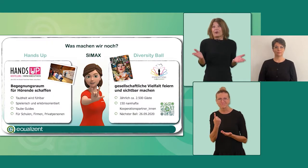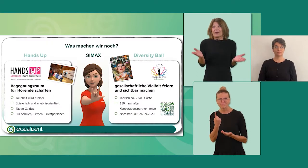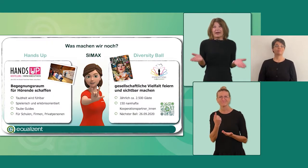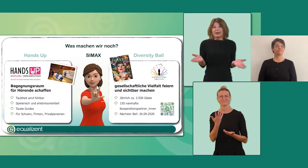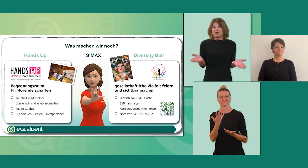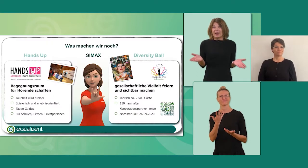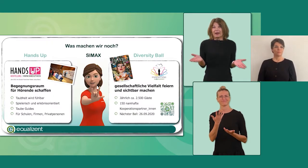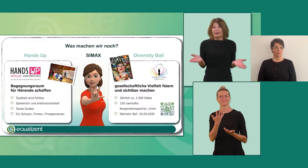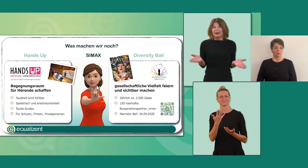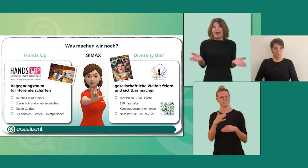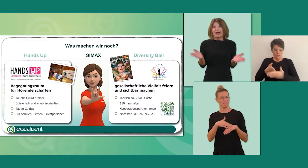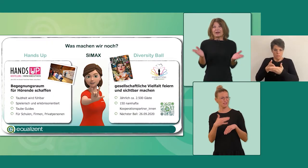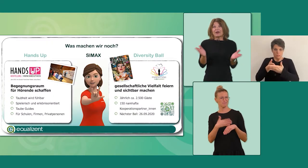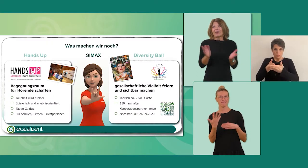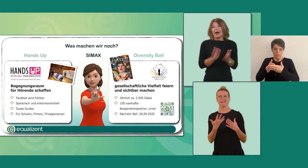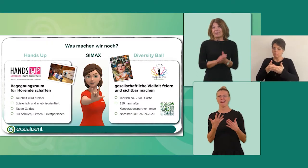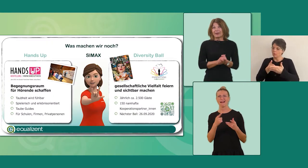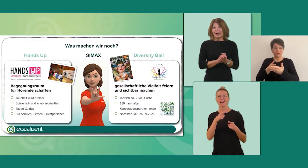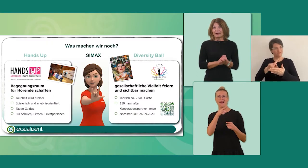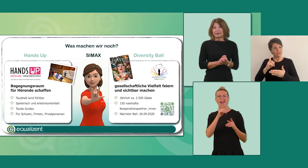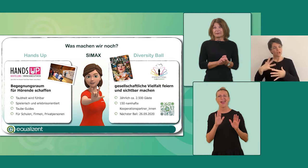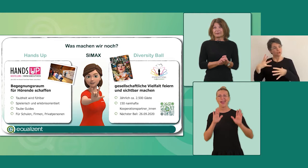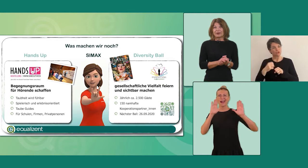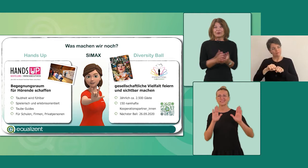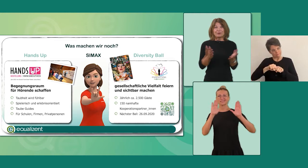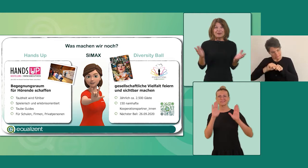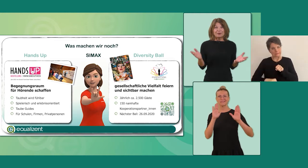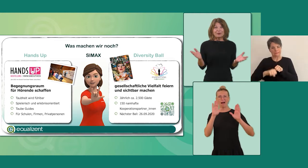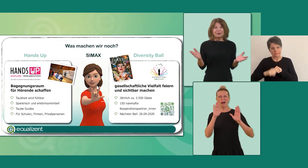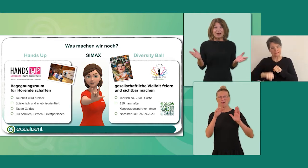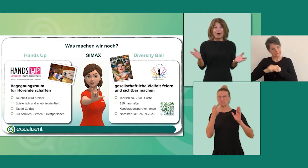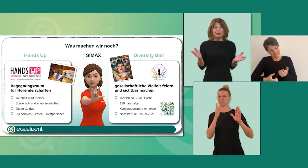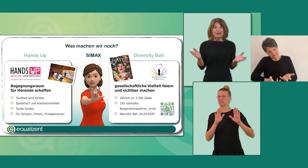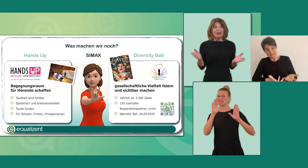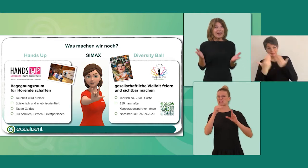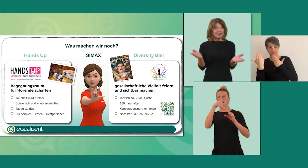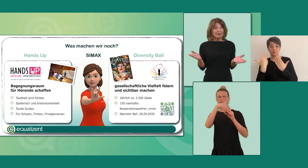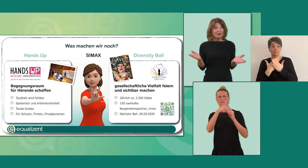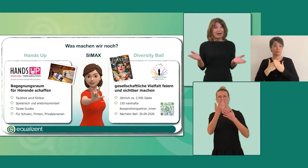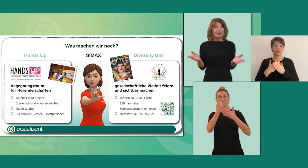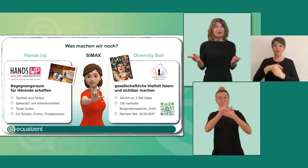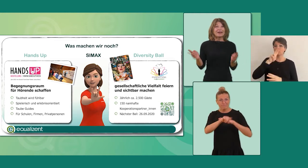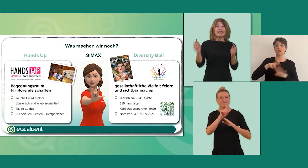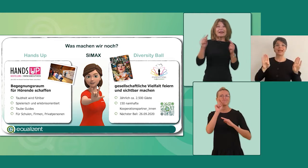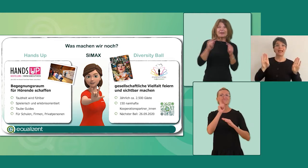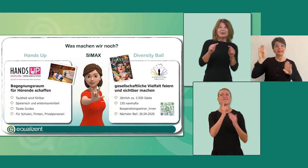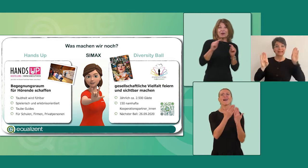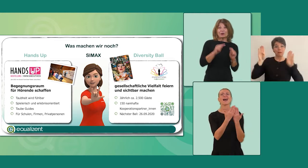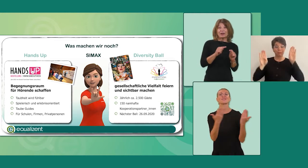Wir durchbrechen Schranken eigentlich auf allen Bereichen. Zum Beispiel mit unserer Ausstellung Hands Up haben